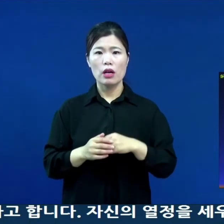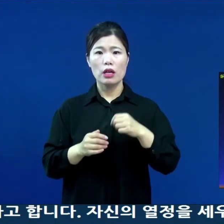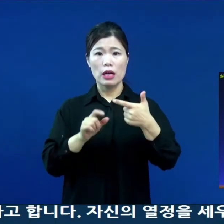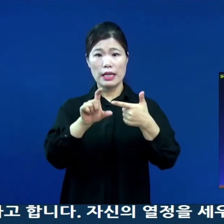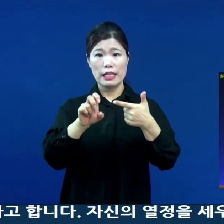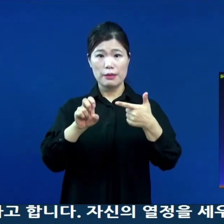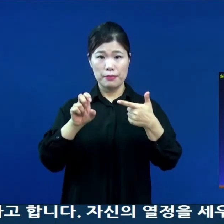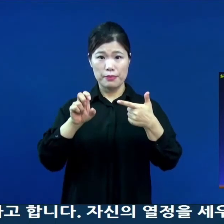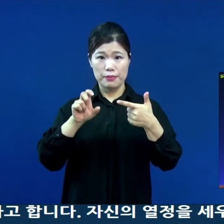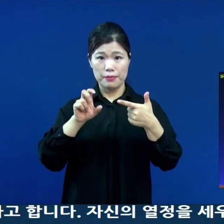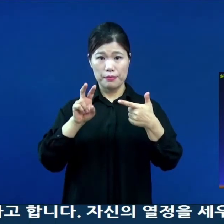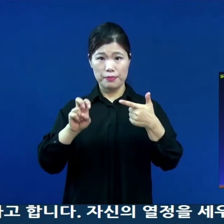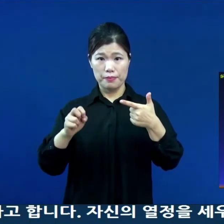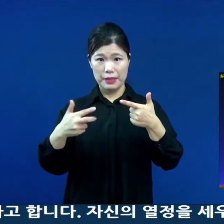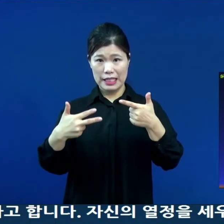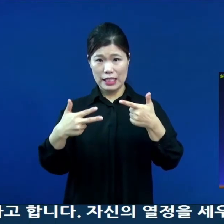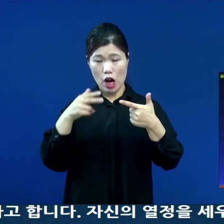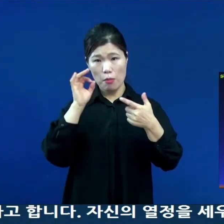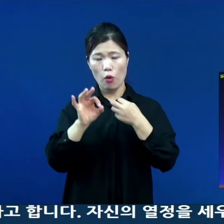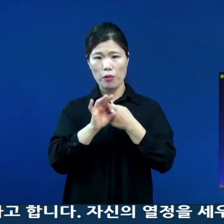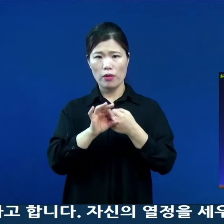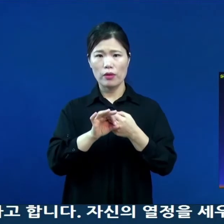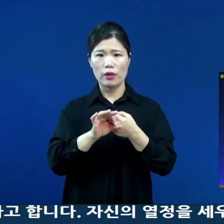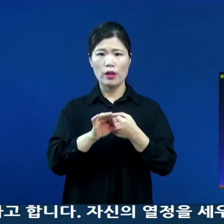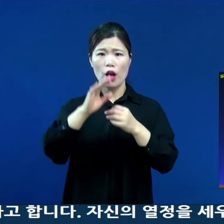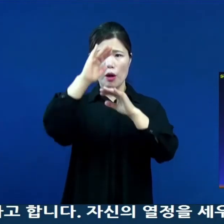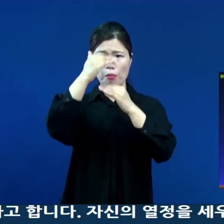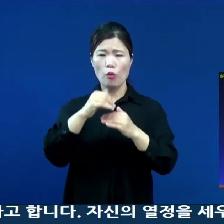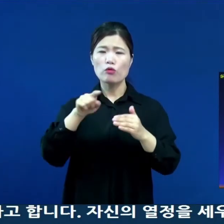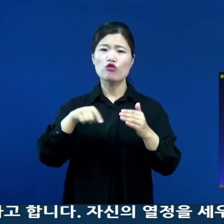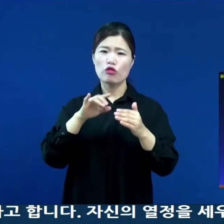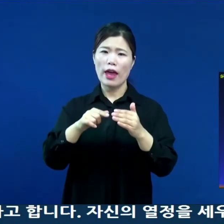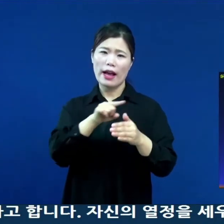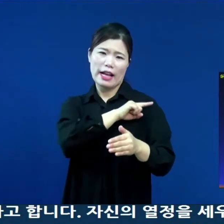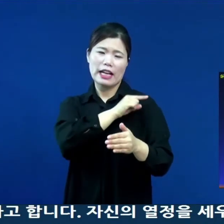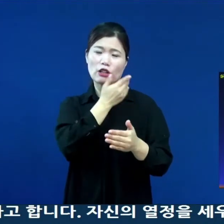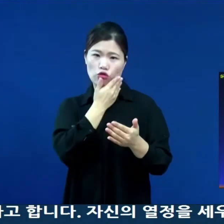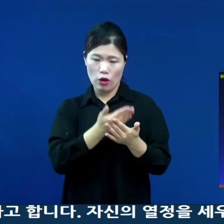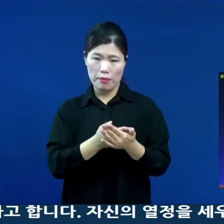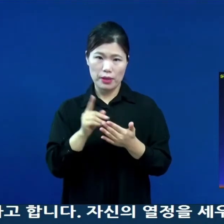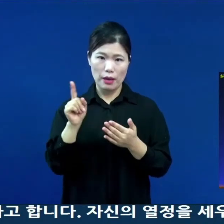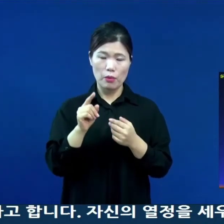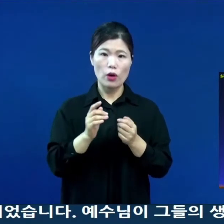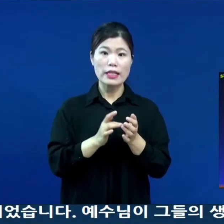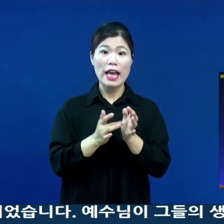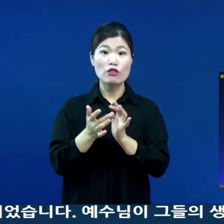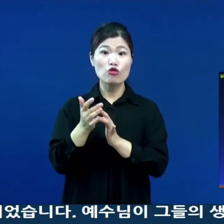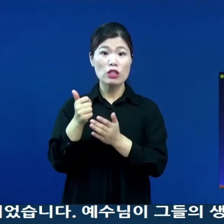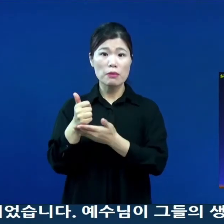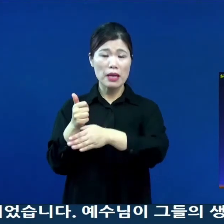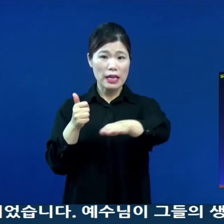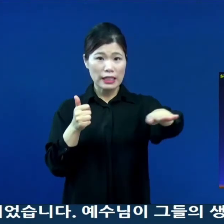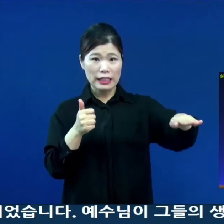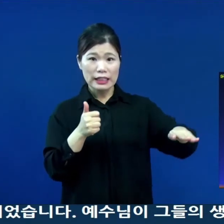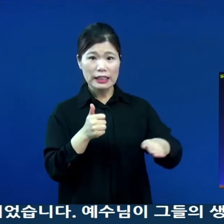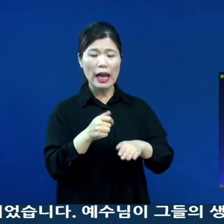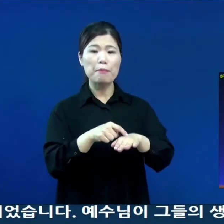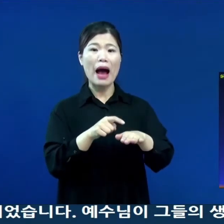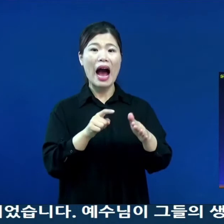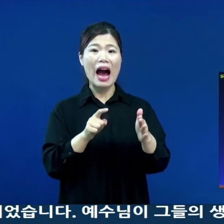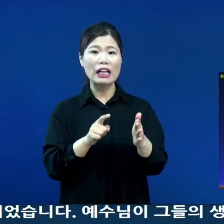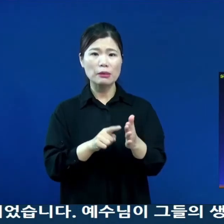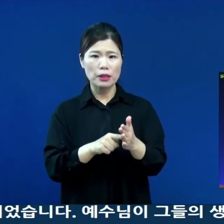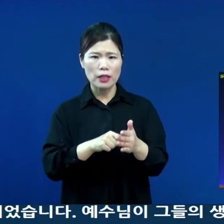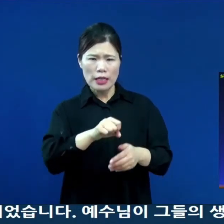27절에 오늘 본문 중에 가장 중요한 부분이 되는데, 자 27절 예수님이 그들의 마음을, 무리들의 마음을